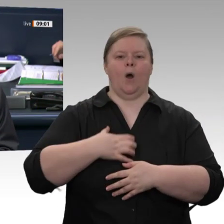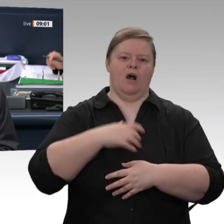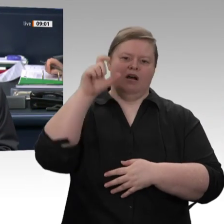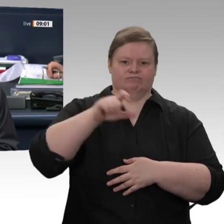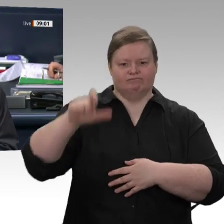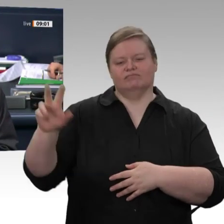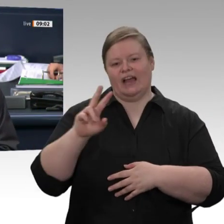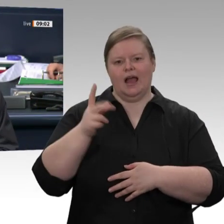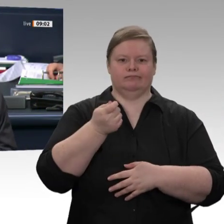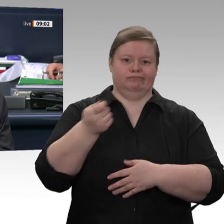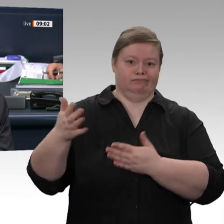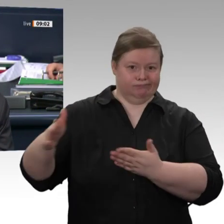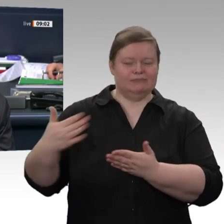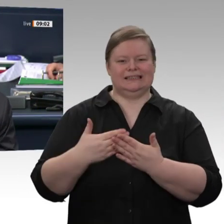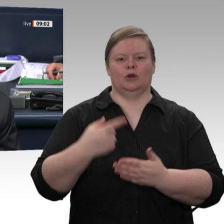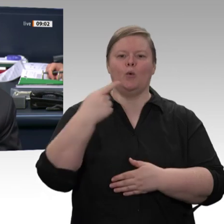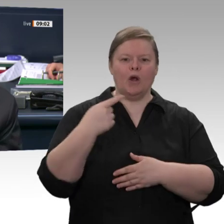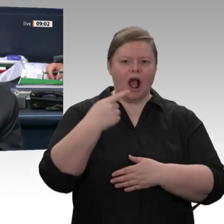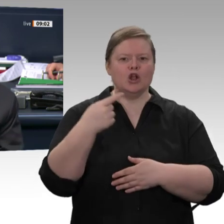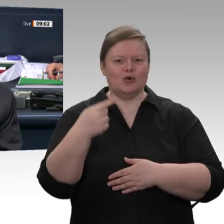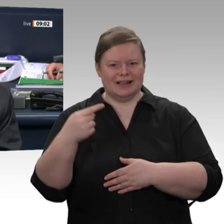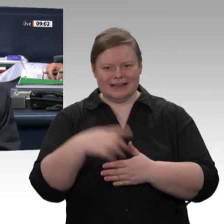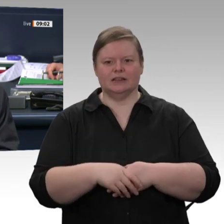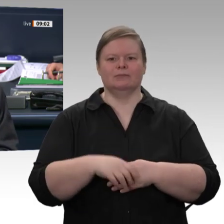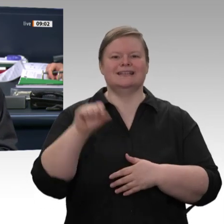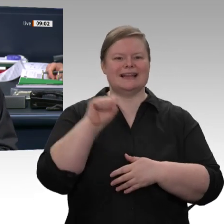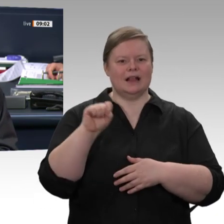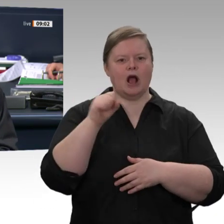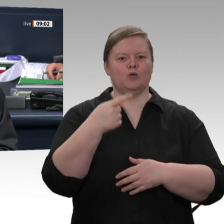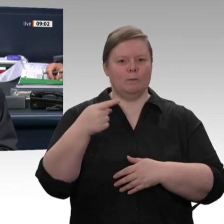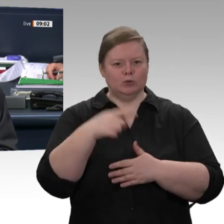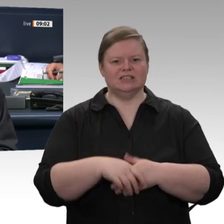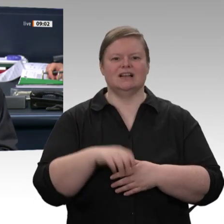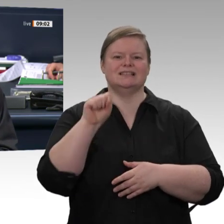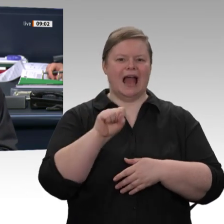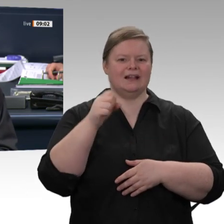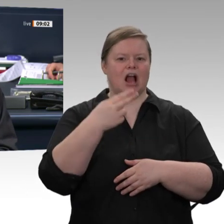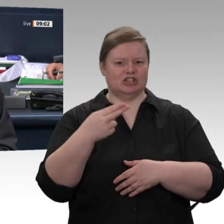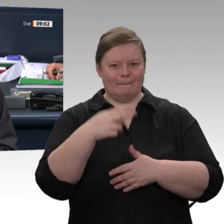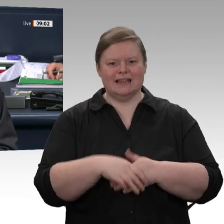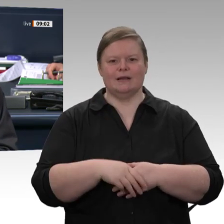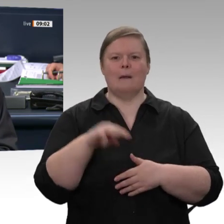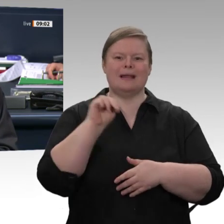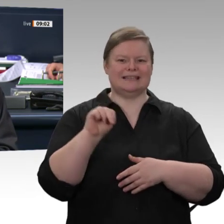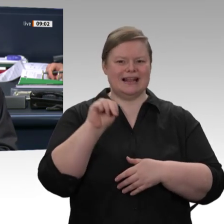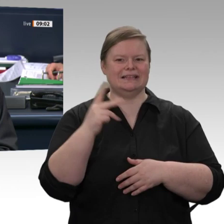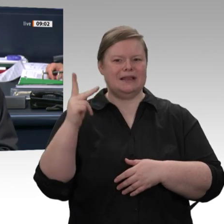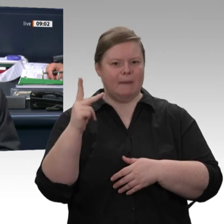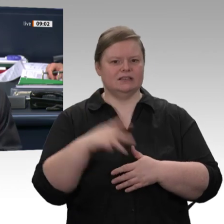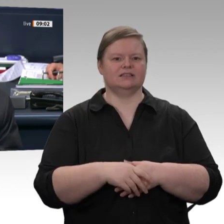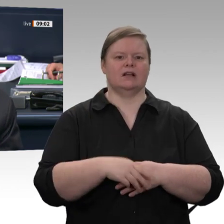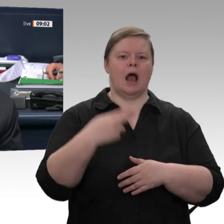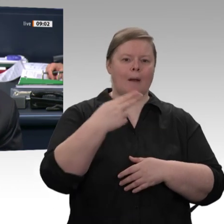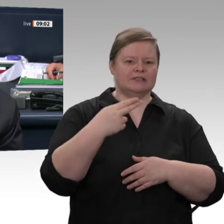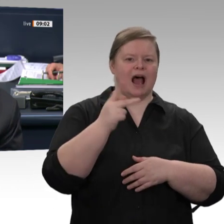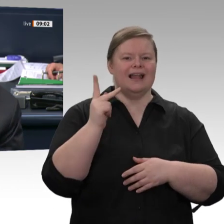Paun, Fatih Şoracoğlu, Fahad Ünvar, Karloyan Velkov. Wir